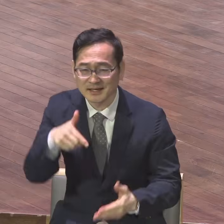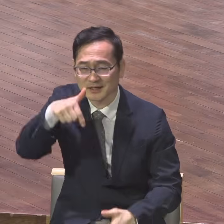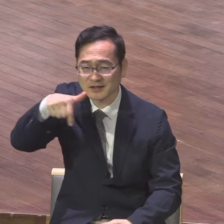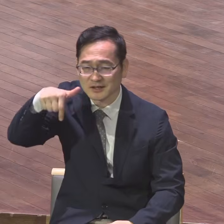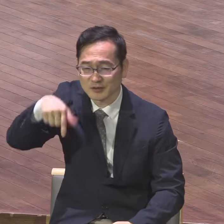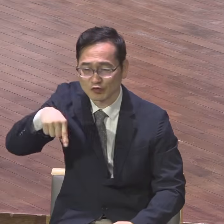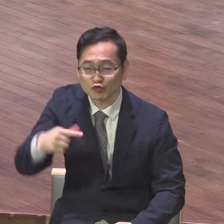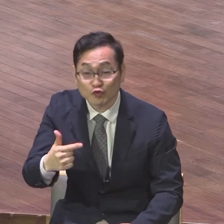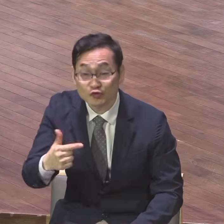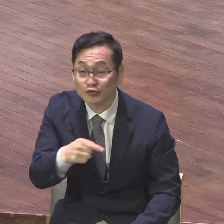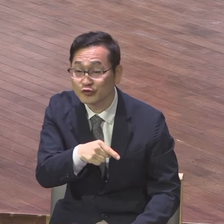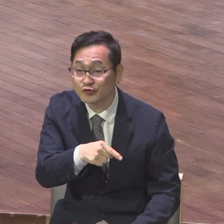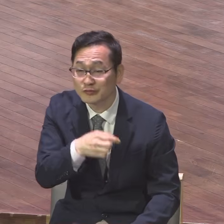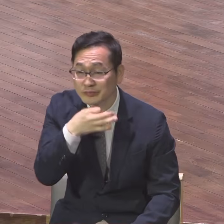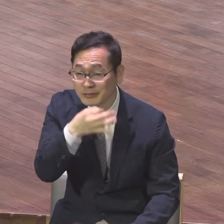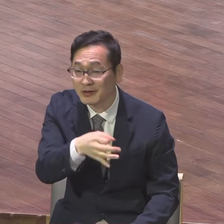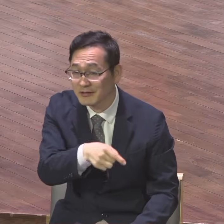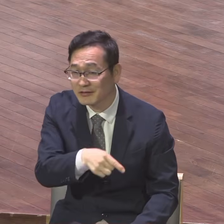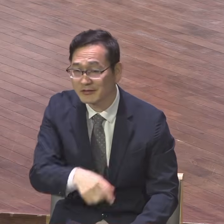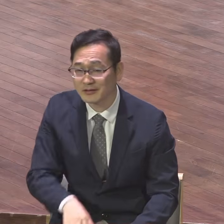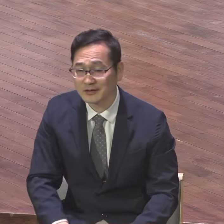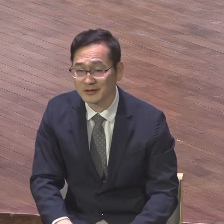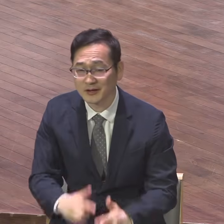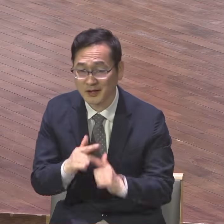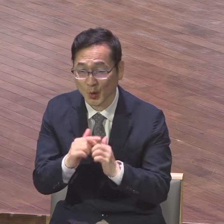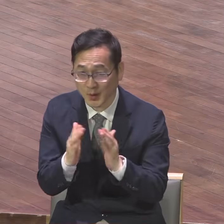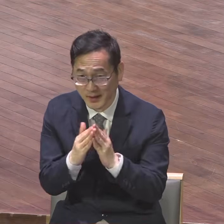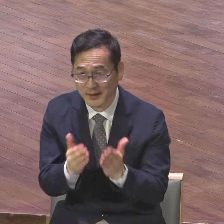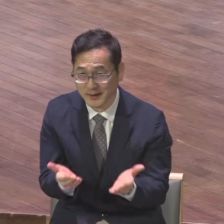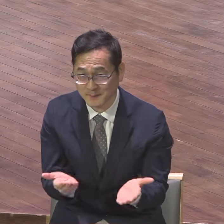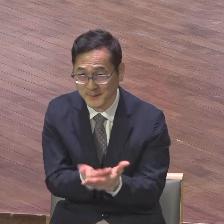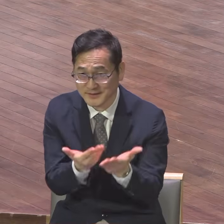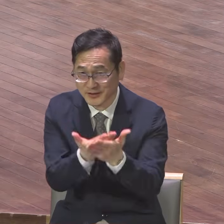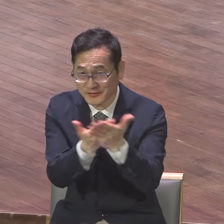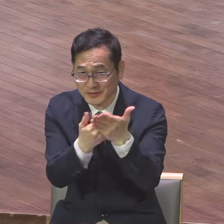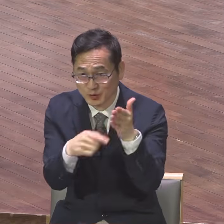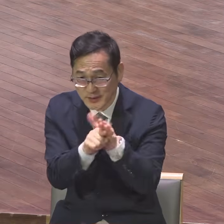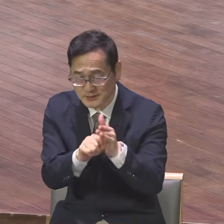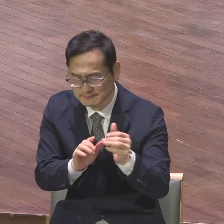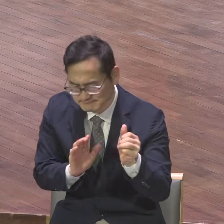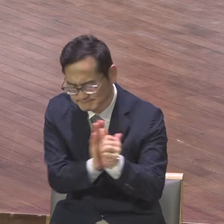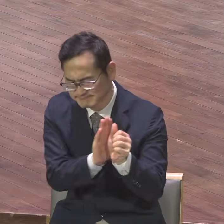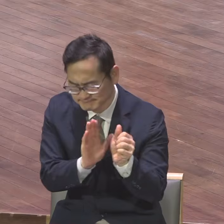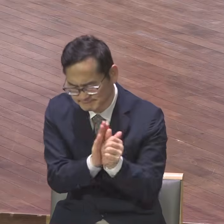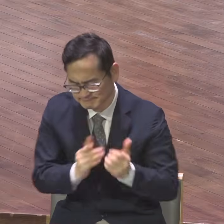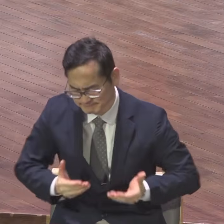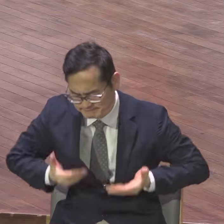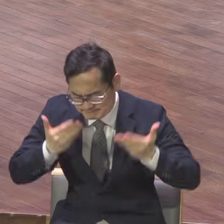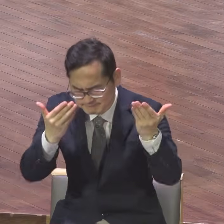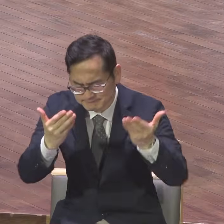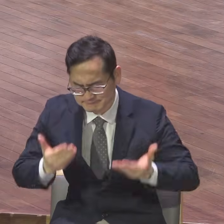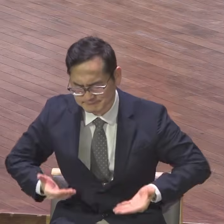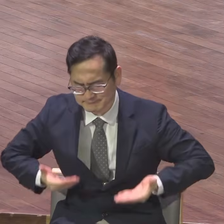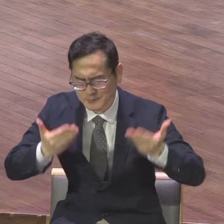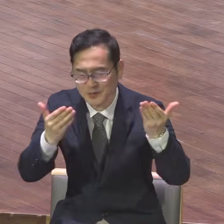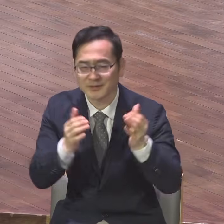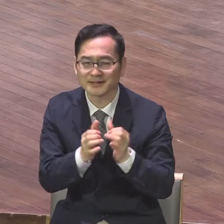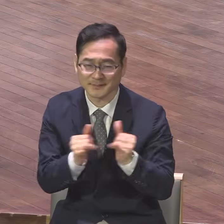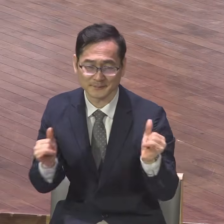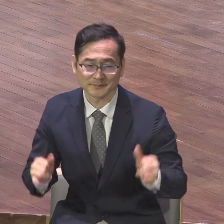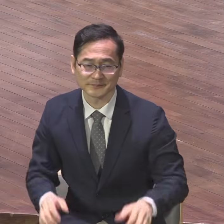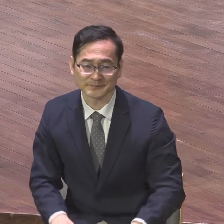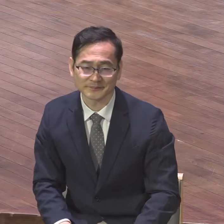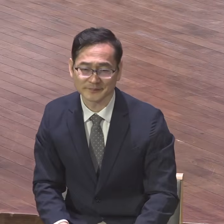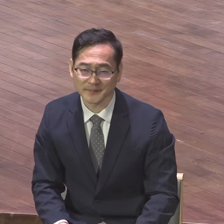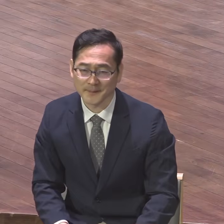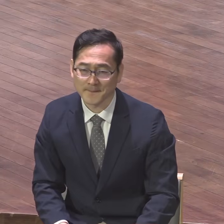올인하지요. 교회 부흥을 실제로 일으키는 성도지요. 그